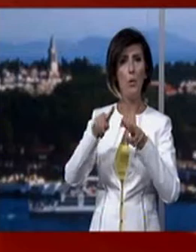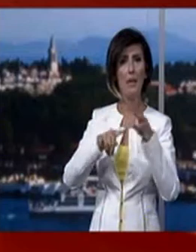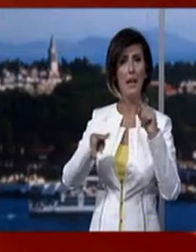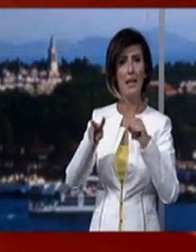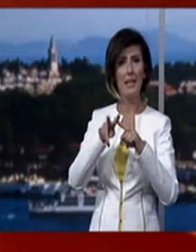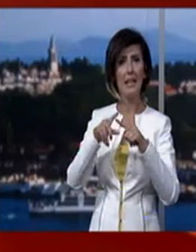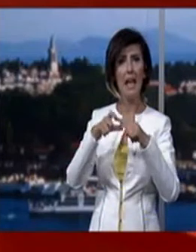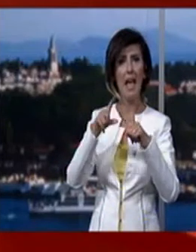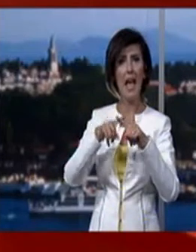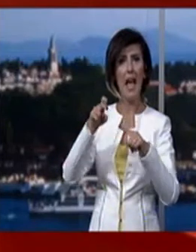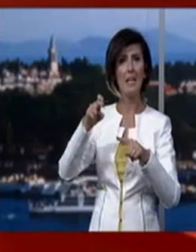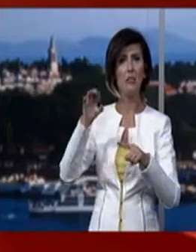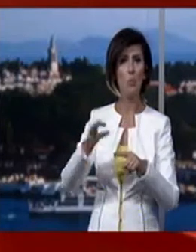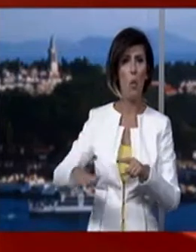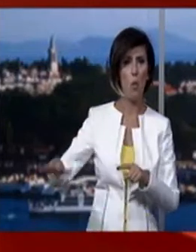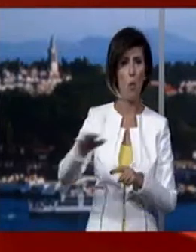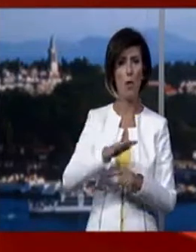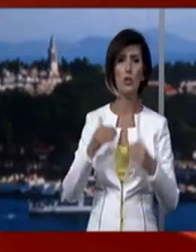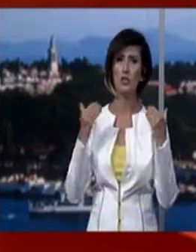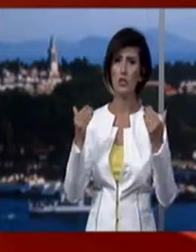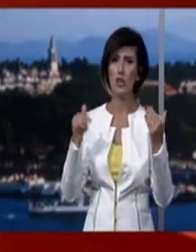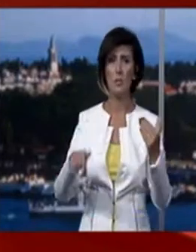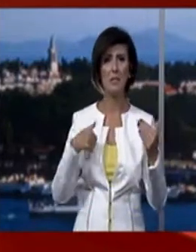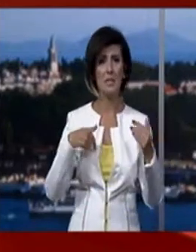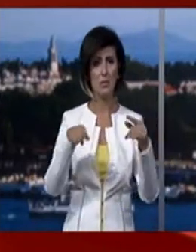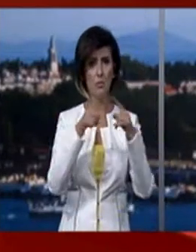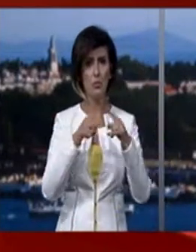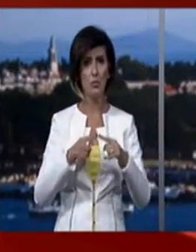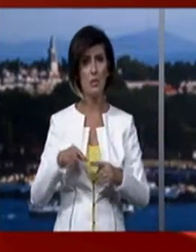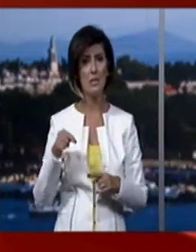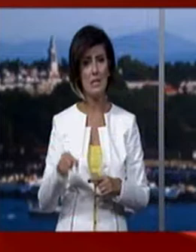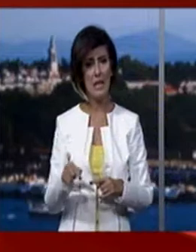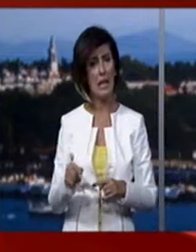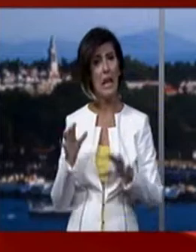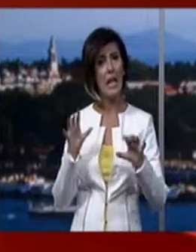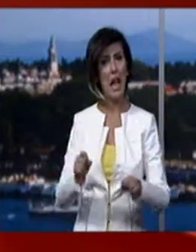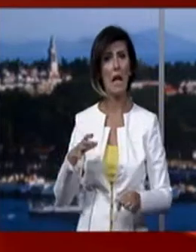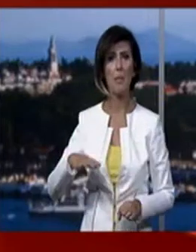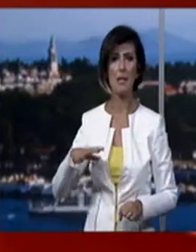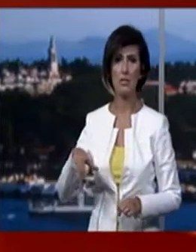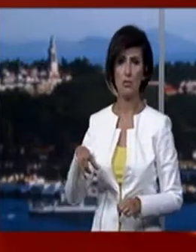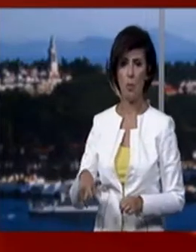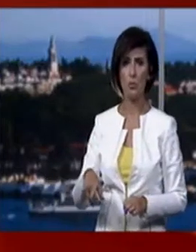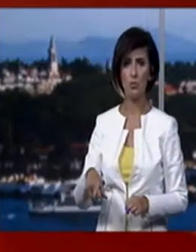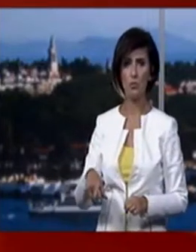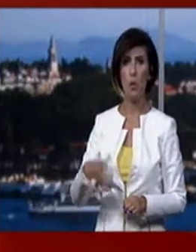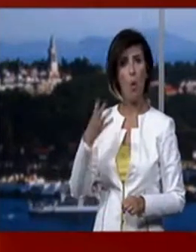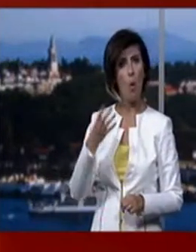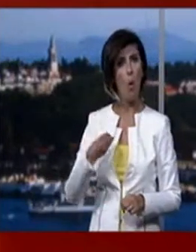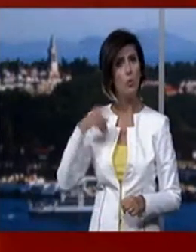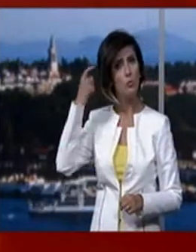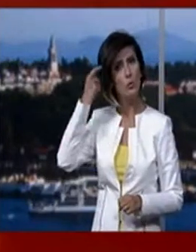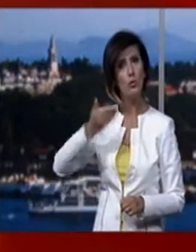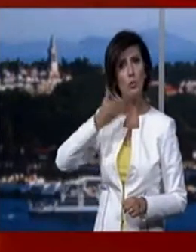Horticultural Botanic Expo'suna. İnşallah biz bu sayıyı yakalamak istiyoruz. Olumlu görüş